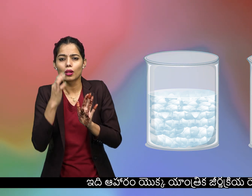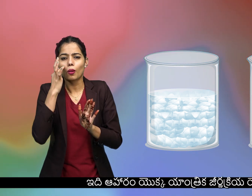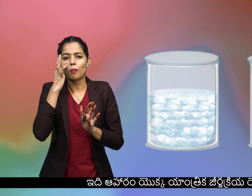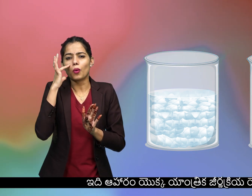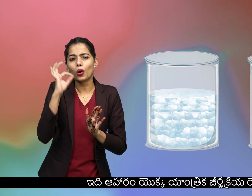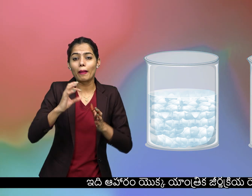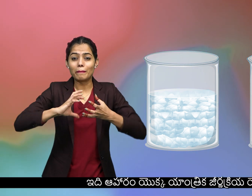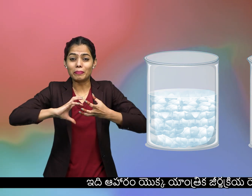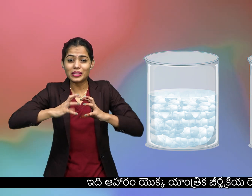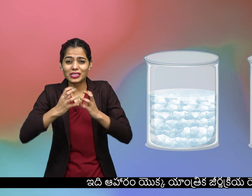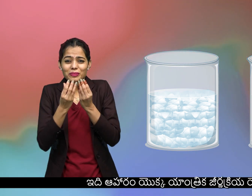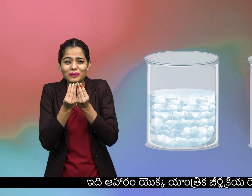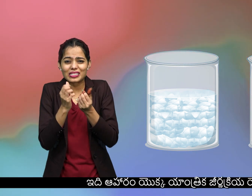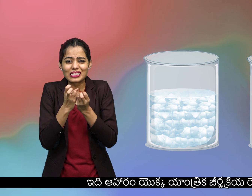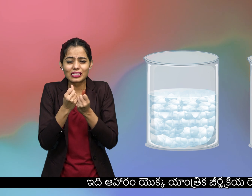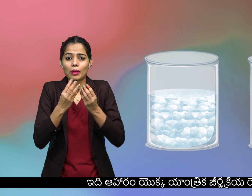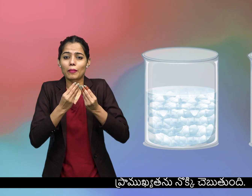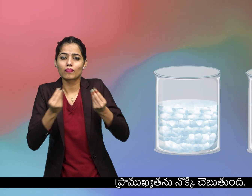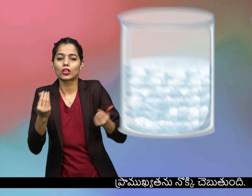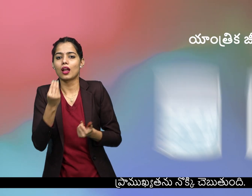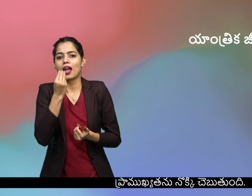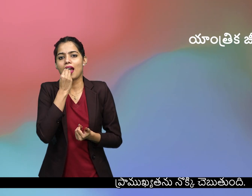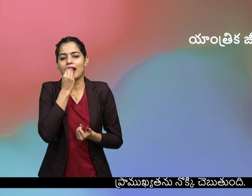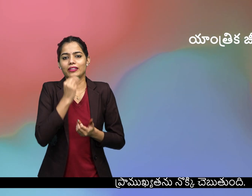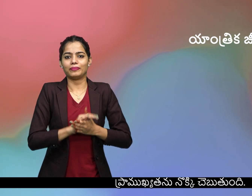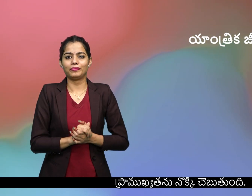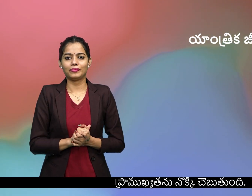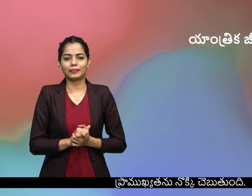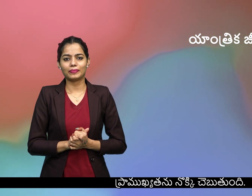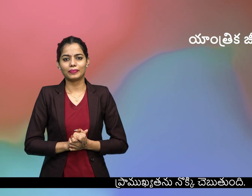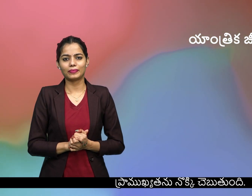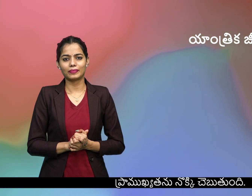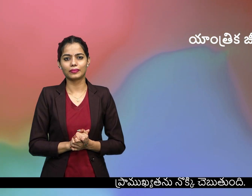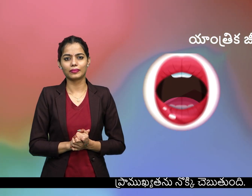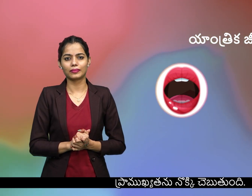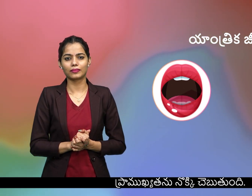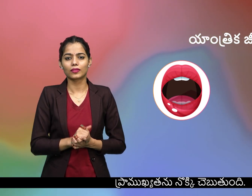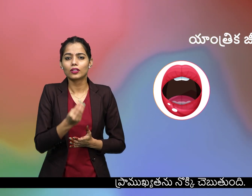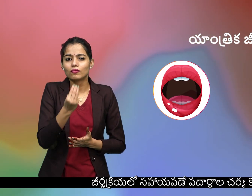ఇది ఆహారం యొక్క యాంత్రిక జీర్ణక్రియ యొక్క ప్రాముఖ్యతను నొక్కి చెబుతుంది.